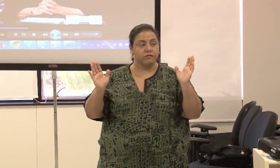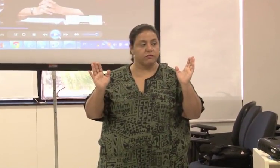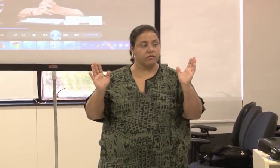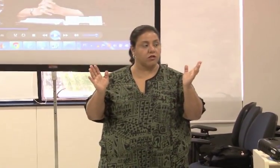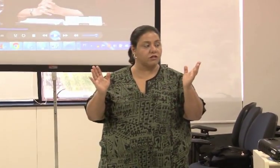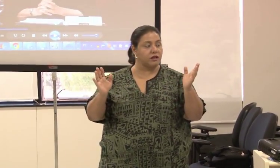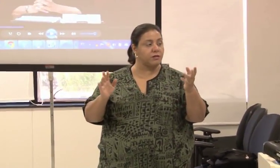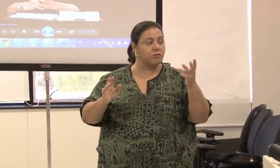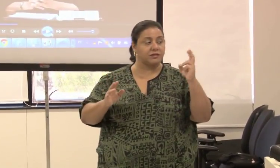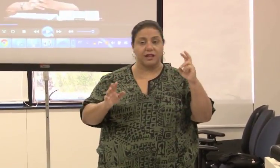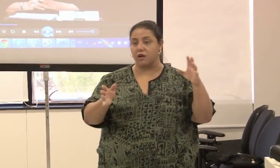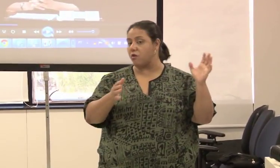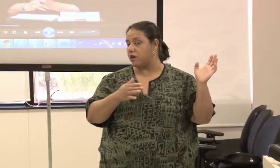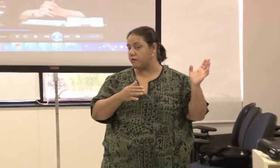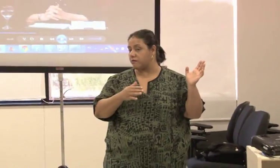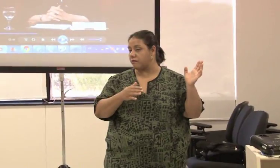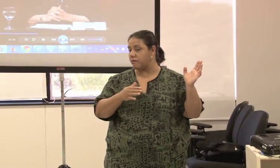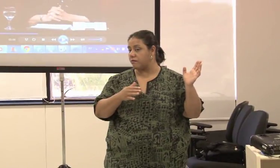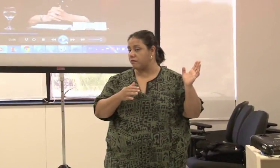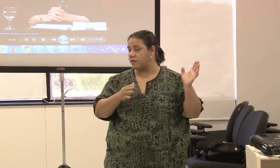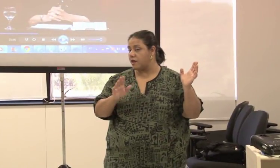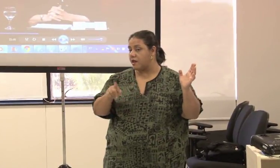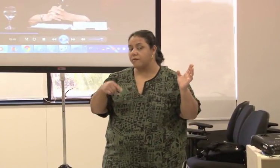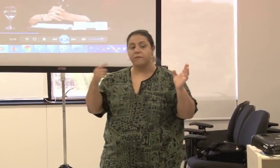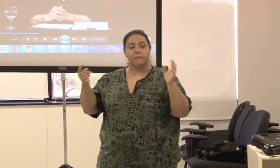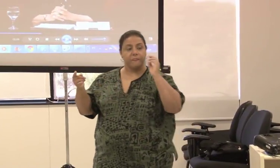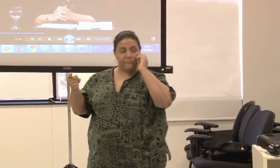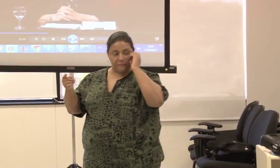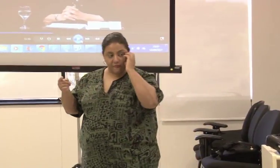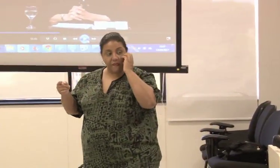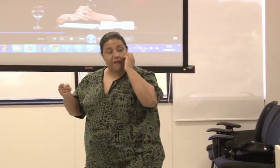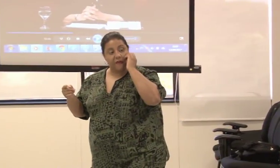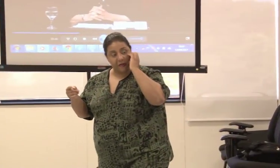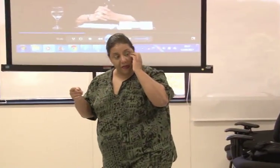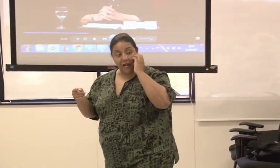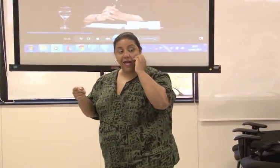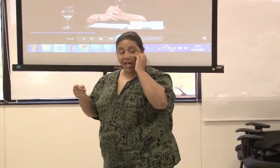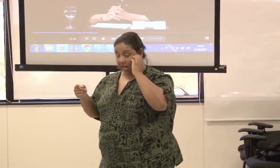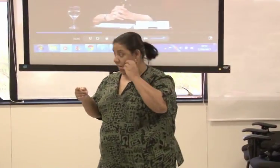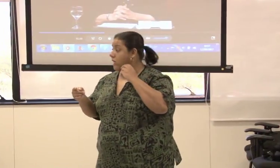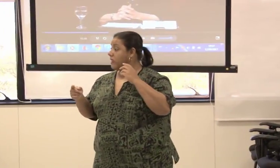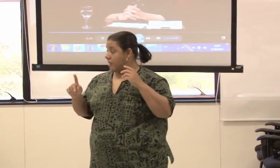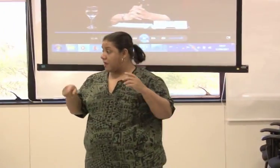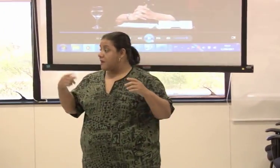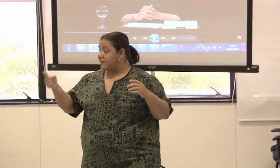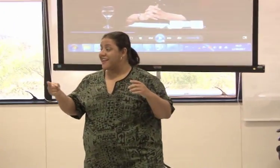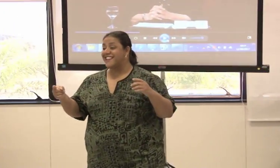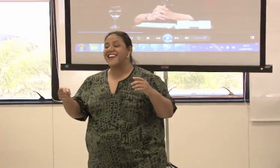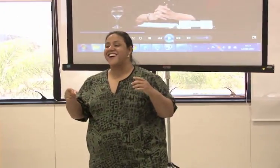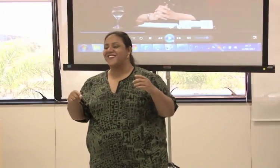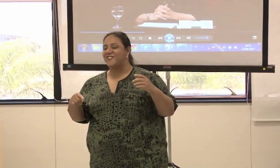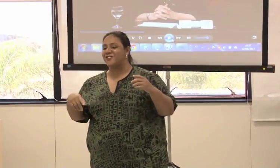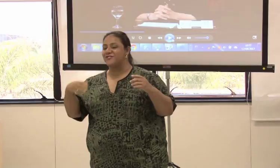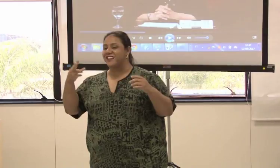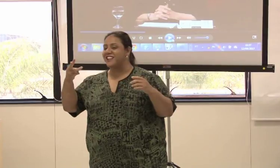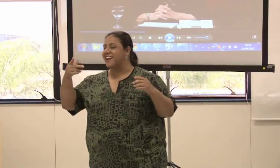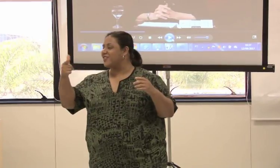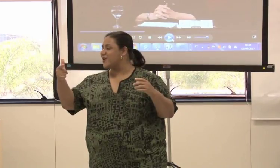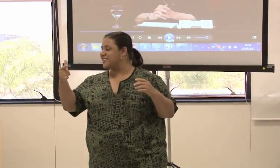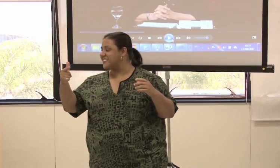Então, nós eliminamos 5 aí. outra piada de Libras é meio 7. complicada, hein? Não, foram Em 32 português-